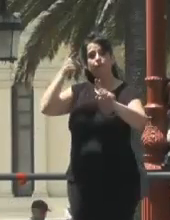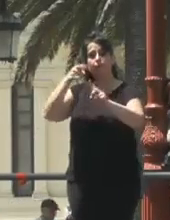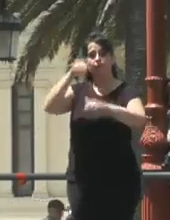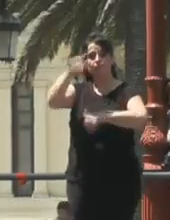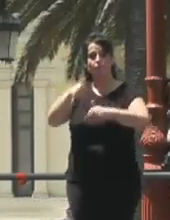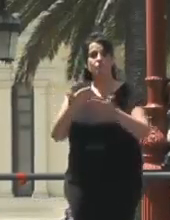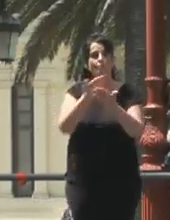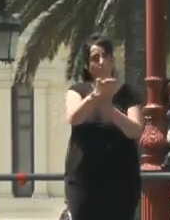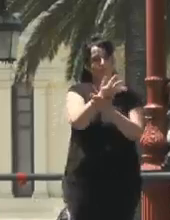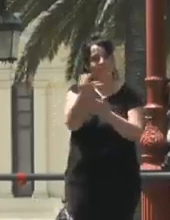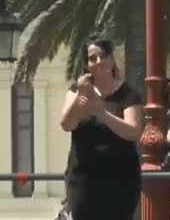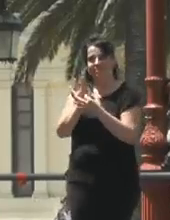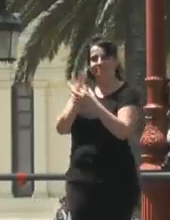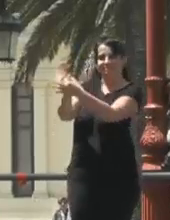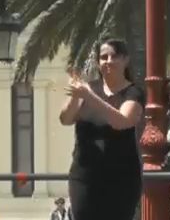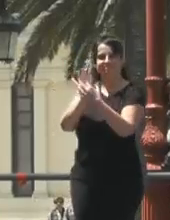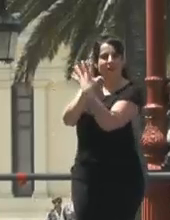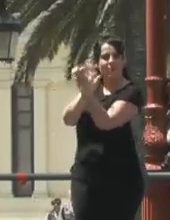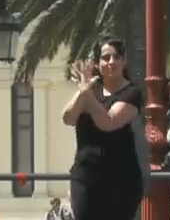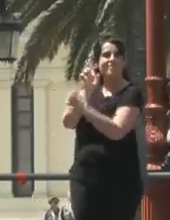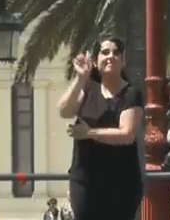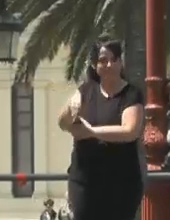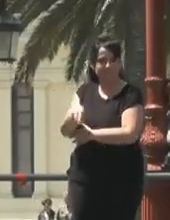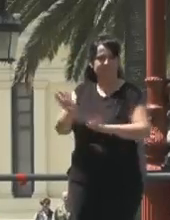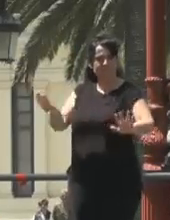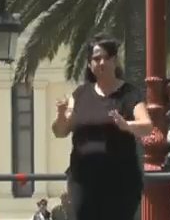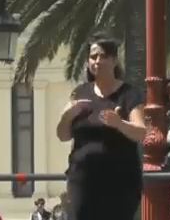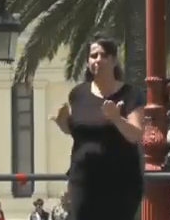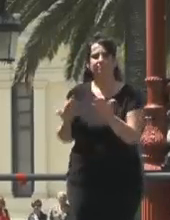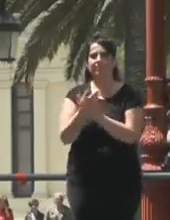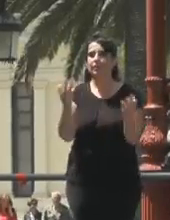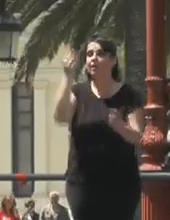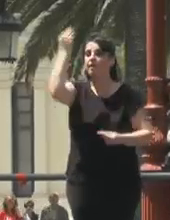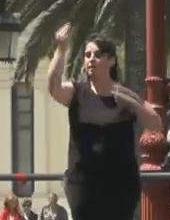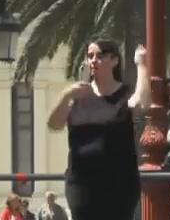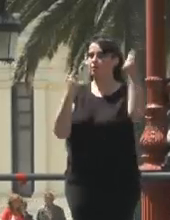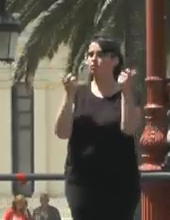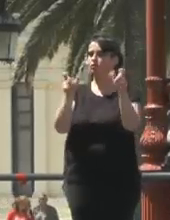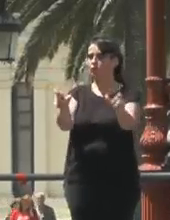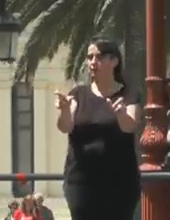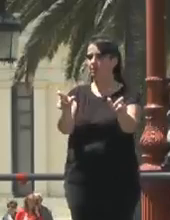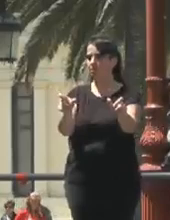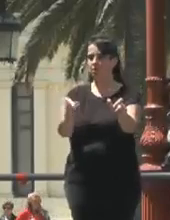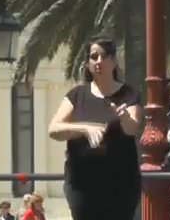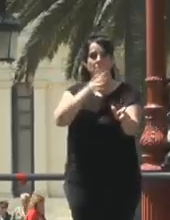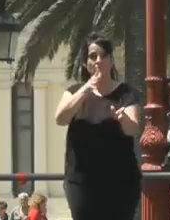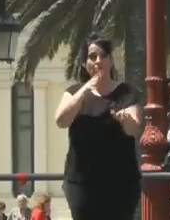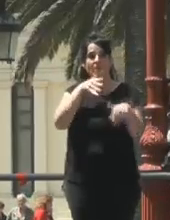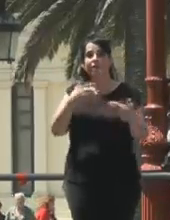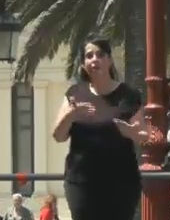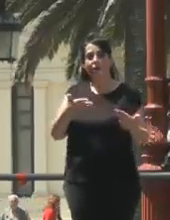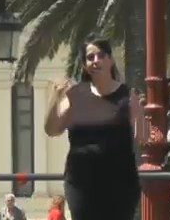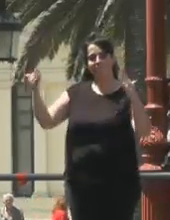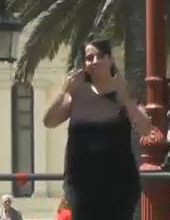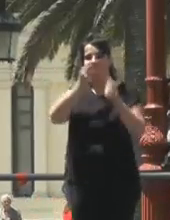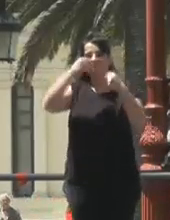y la complicidad, que por supuesto que sí, sino para pediros una reflexión colectiva, una reflexión sobre el alcance del momento histórico, sobre la